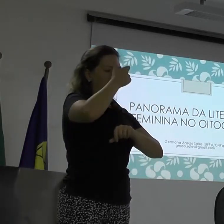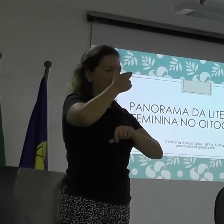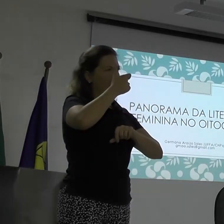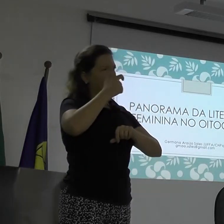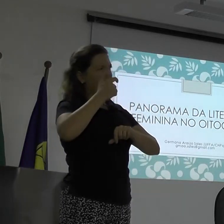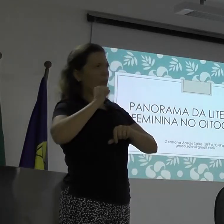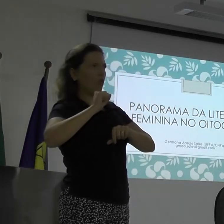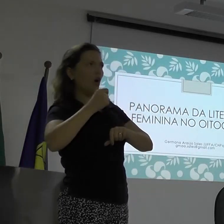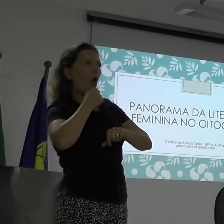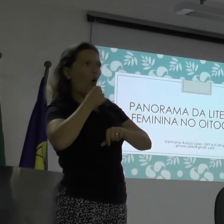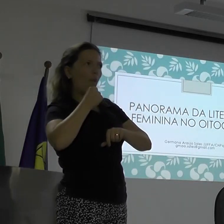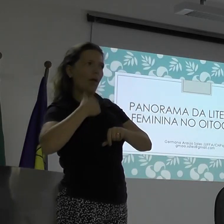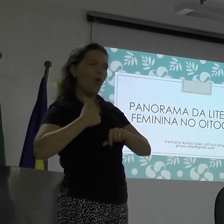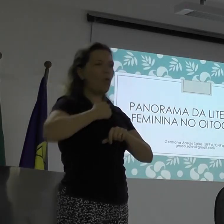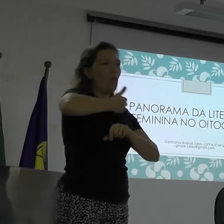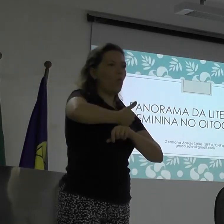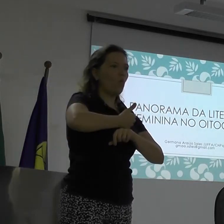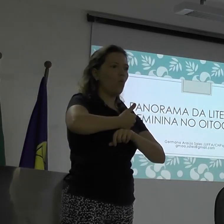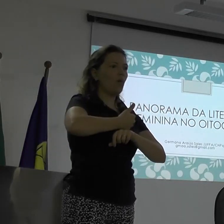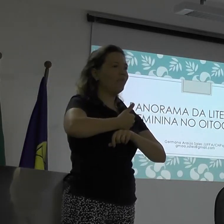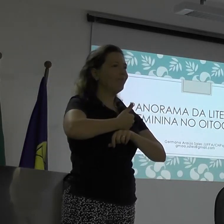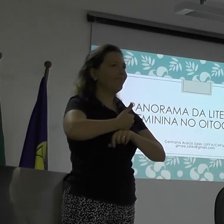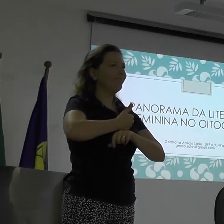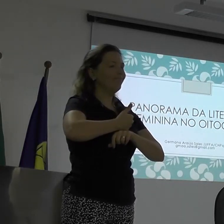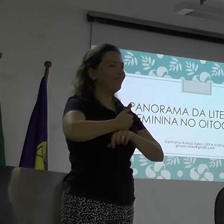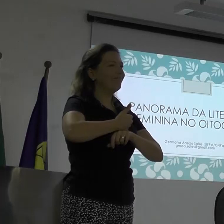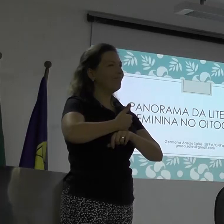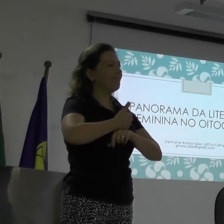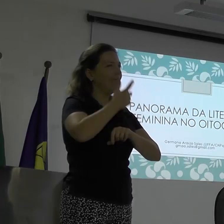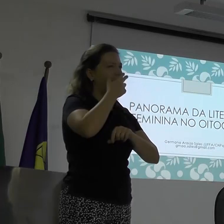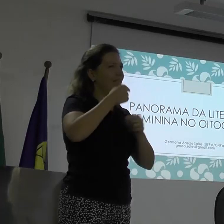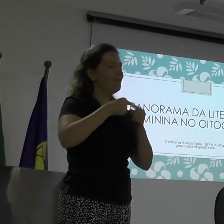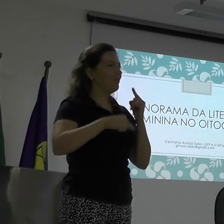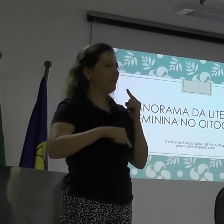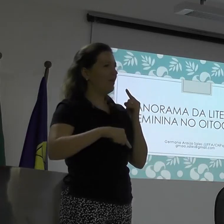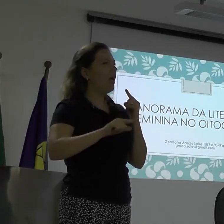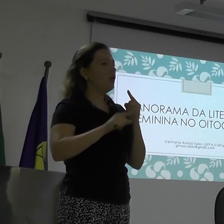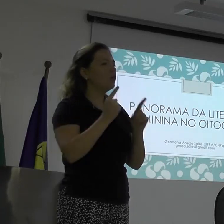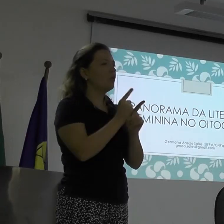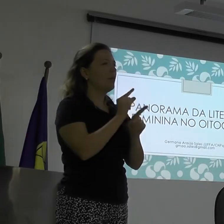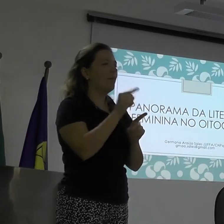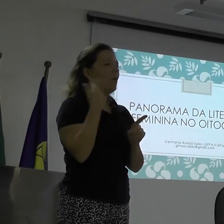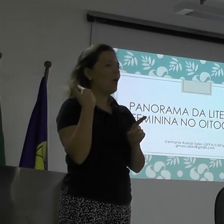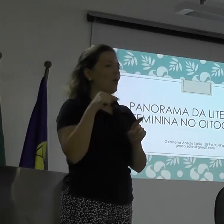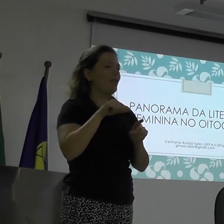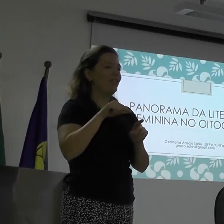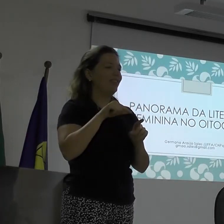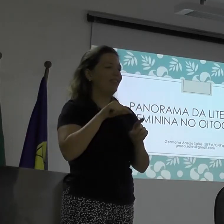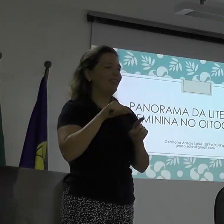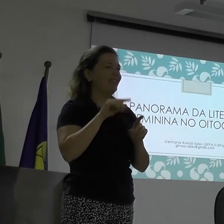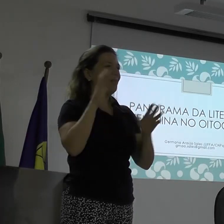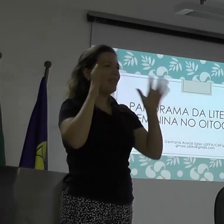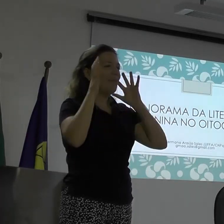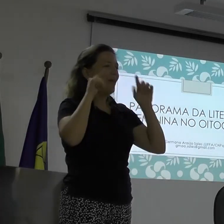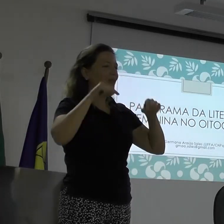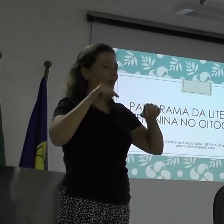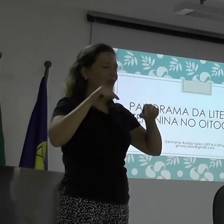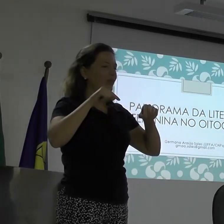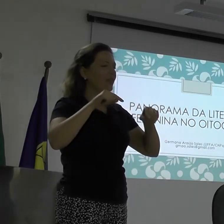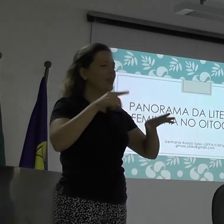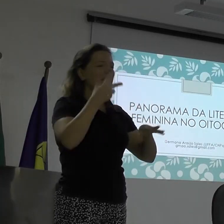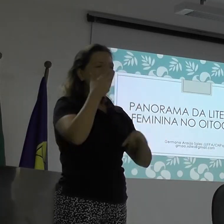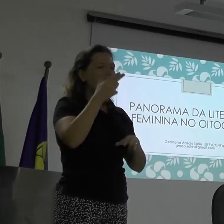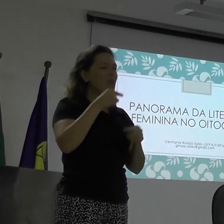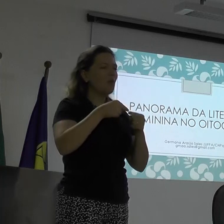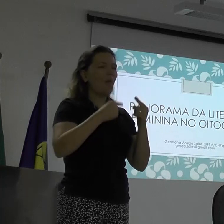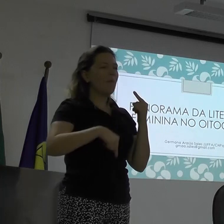Tá? Eu descobri isso recentemente. Certo? É inoportuno